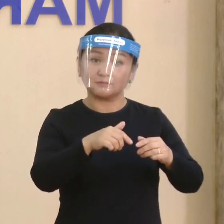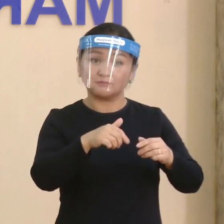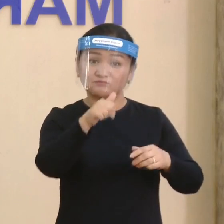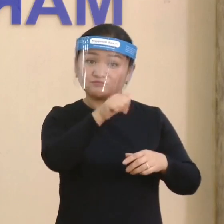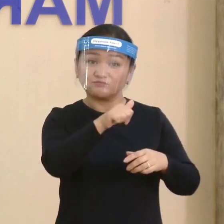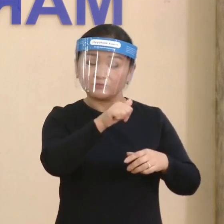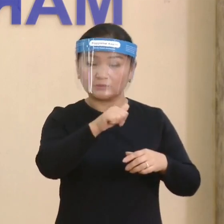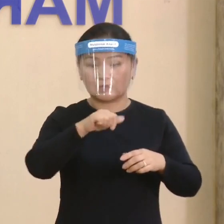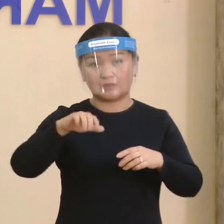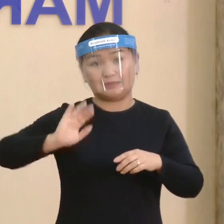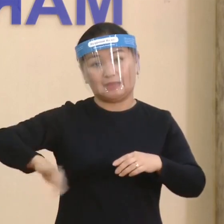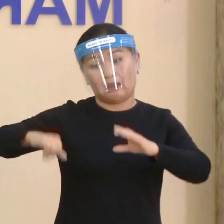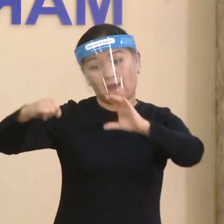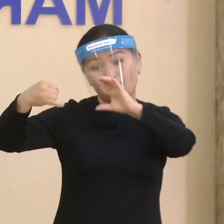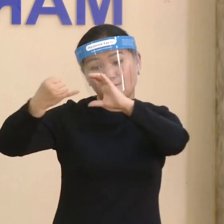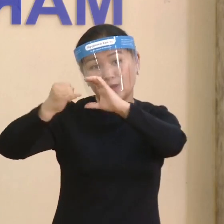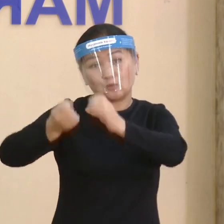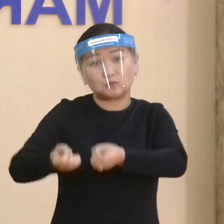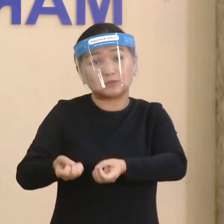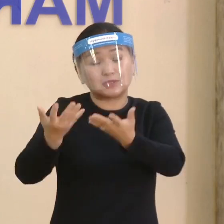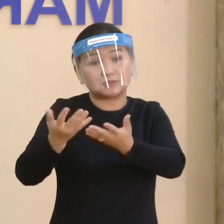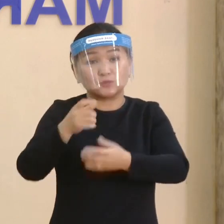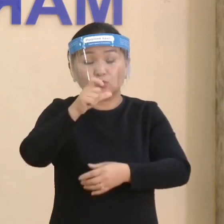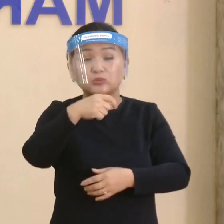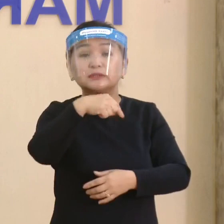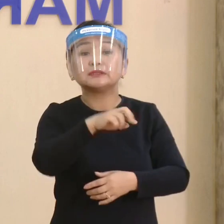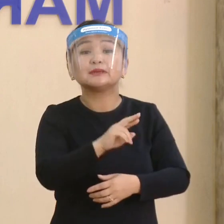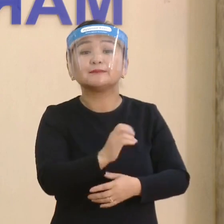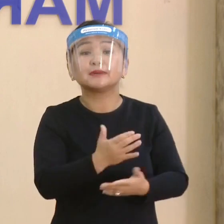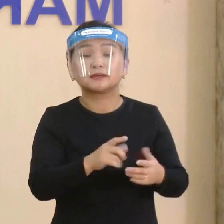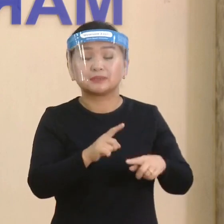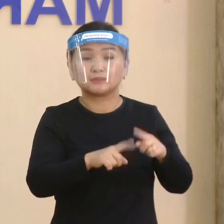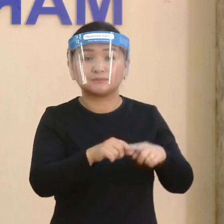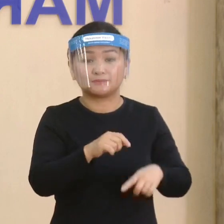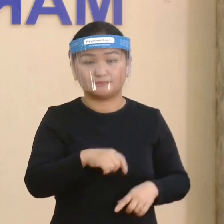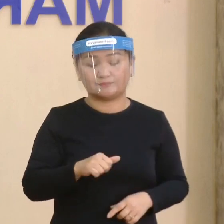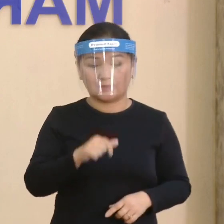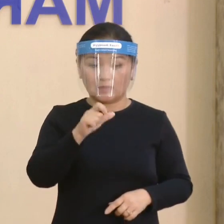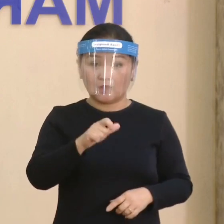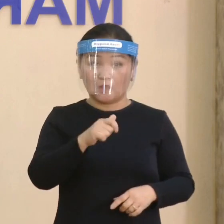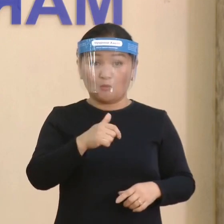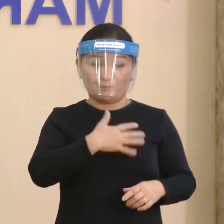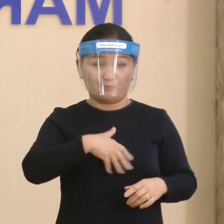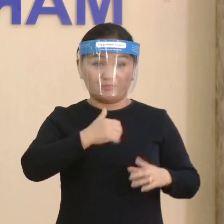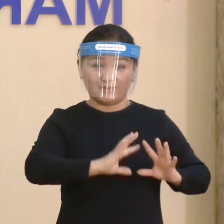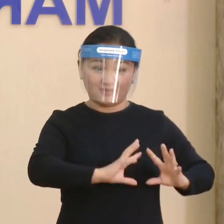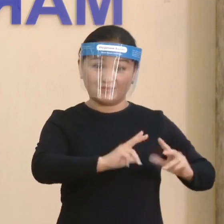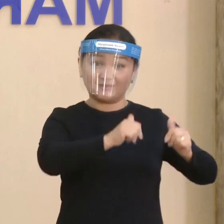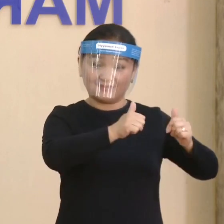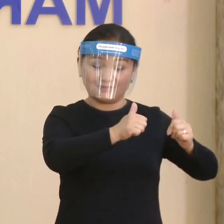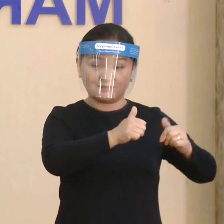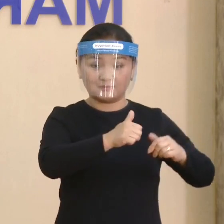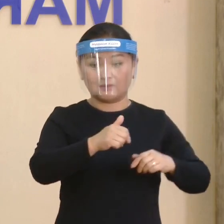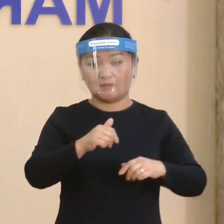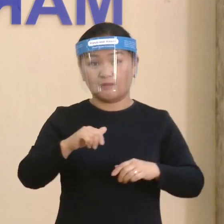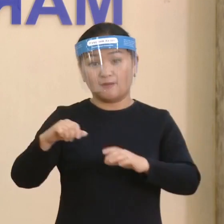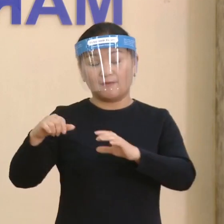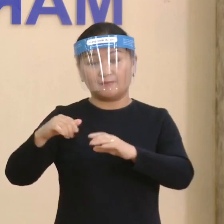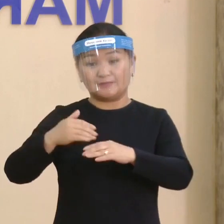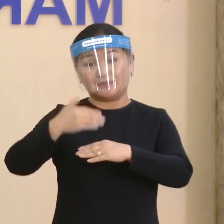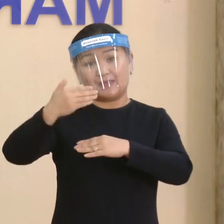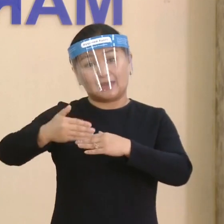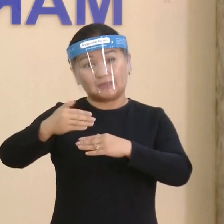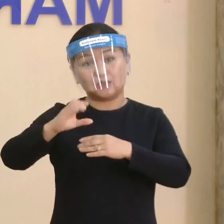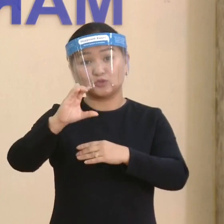За илрээд вирус илэрсэн хүмүүсийг бид нар тухайн үе зарлж байсан. Тэр хүмүүсийг одоо сувилалт илэрсэнийхэн